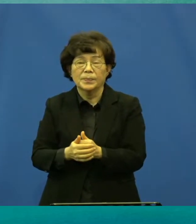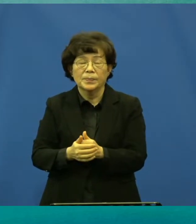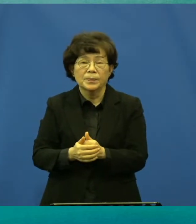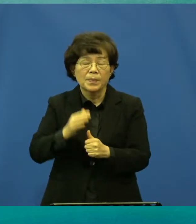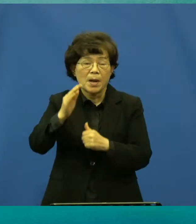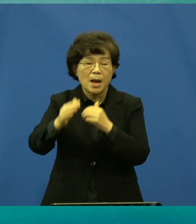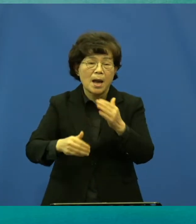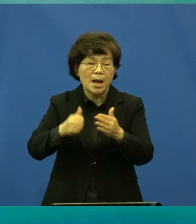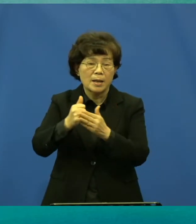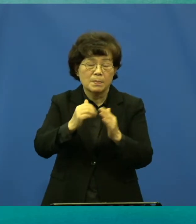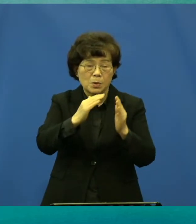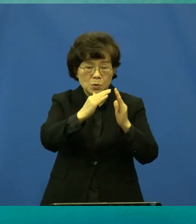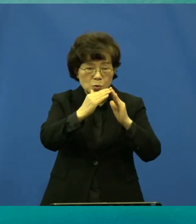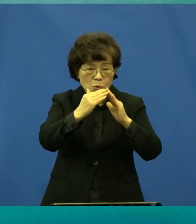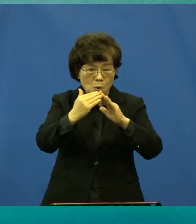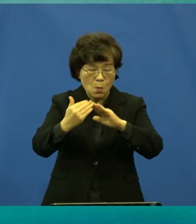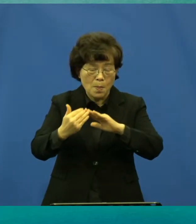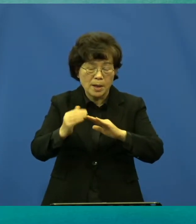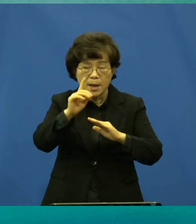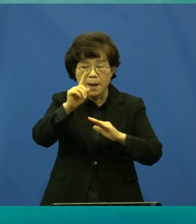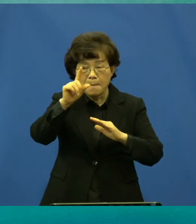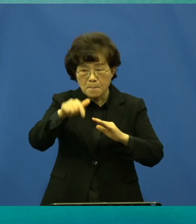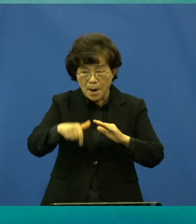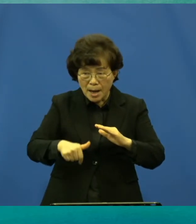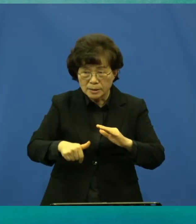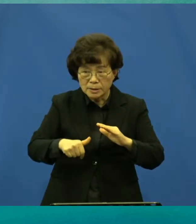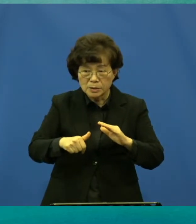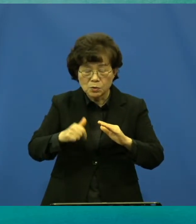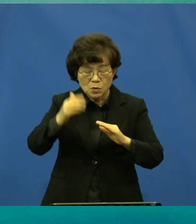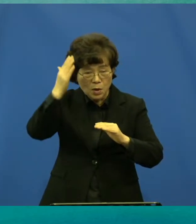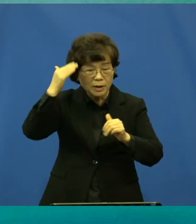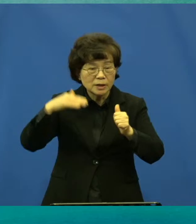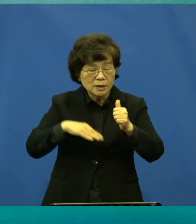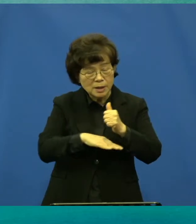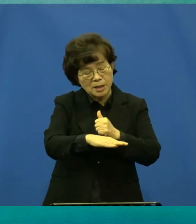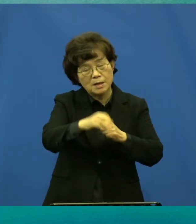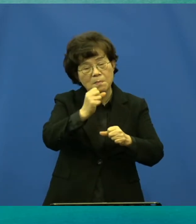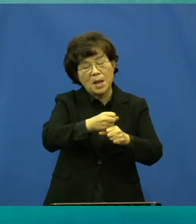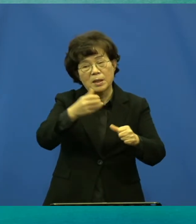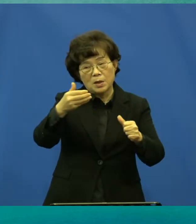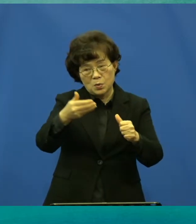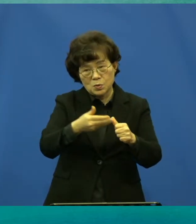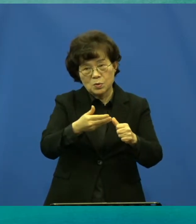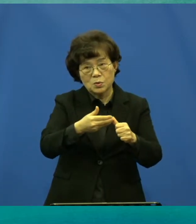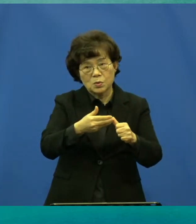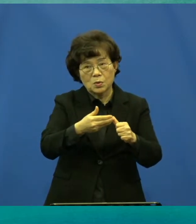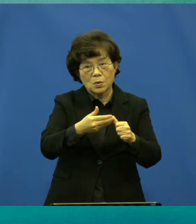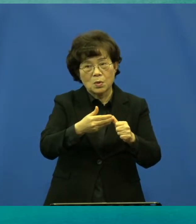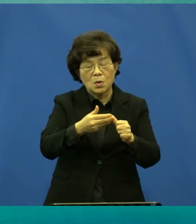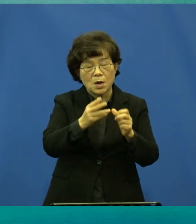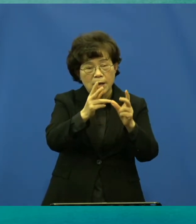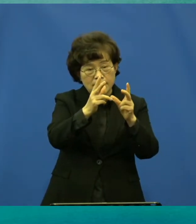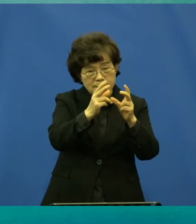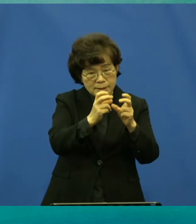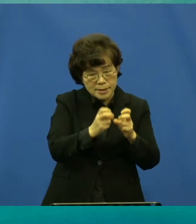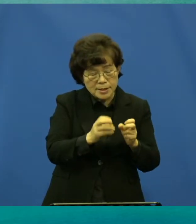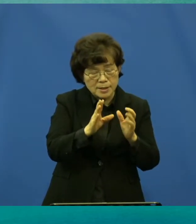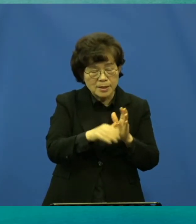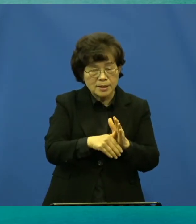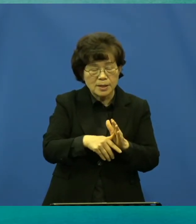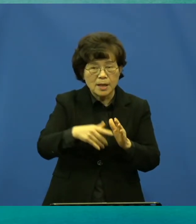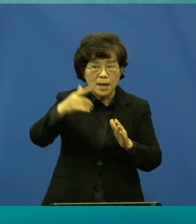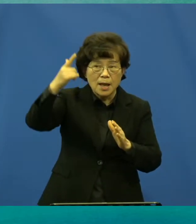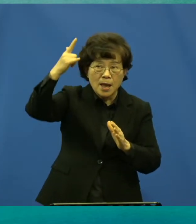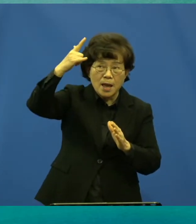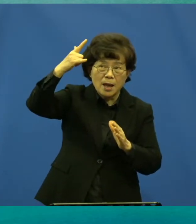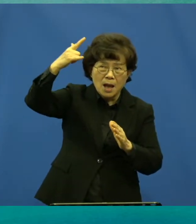하나님은 초막에 박넝쿨로 그늘을 만들어 주셨습니다. 박넝쿨이 시들해지자 회를 가려주지